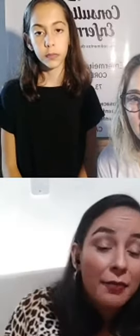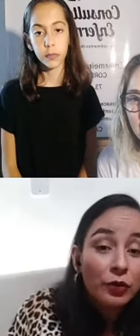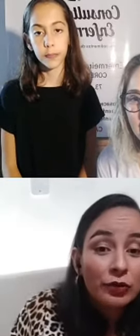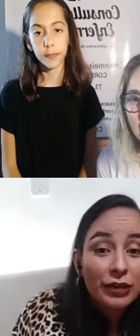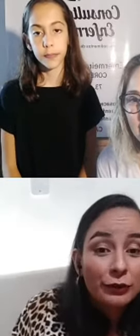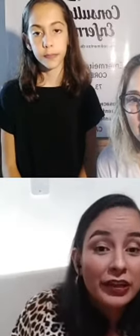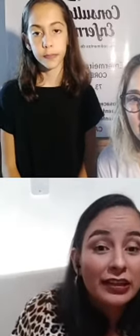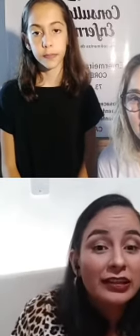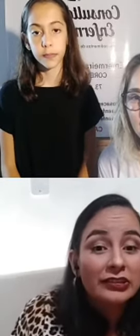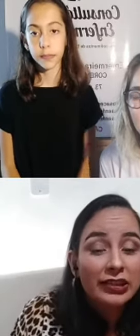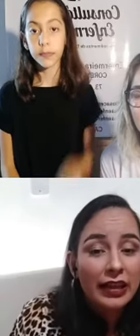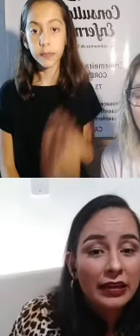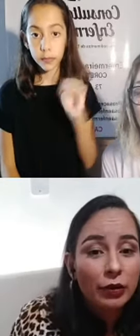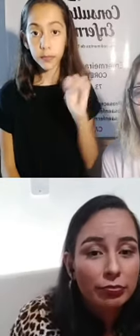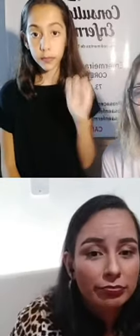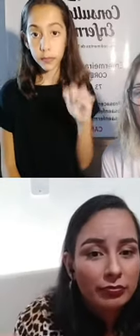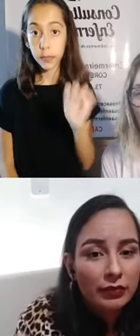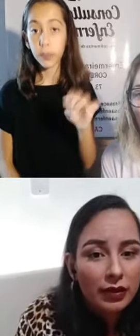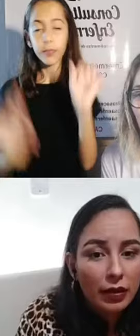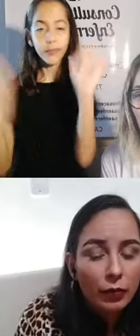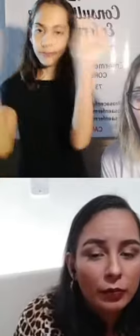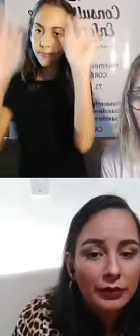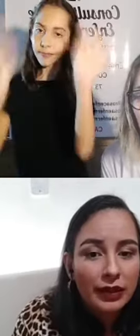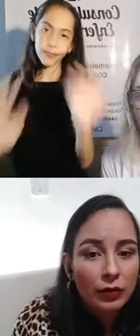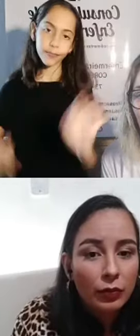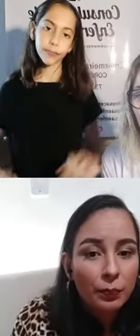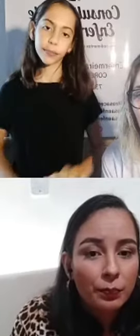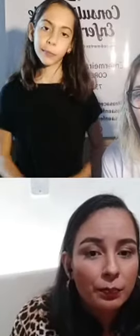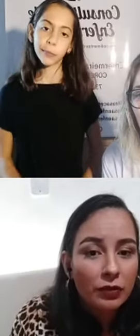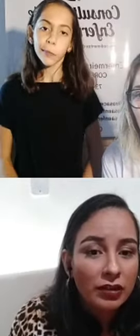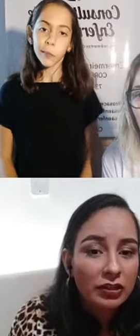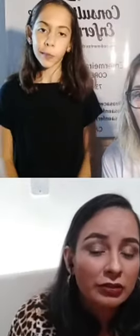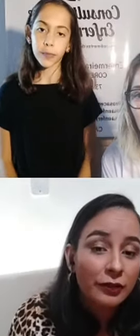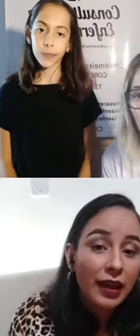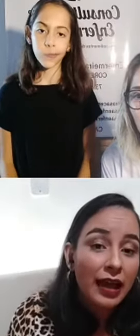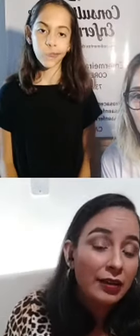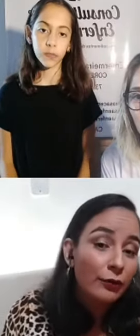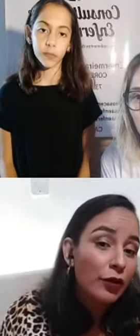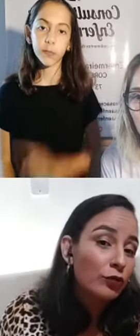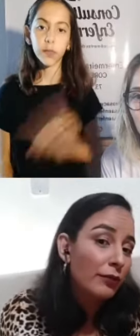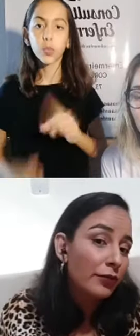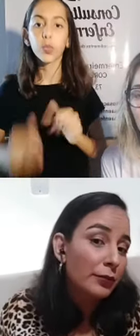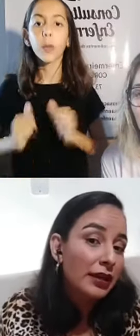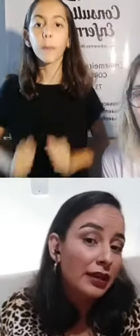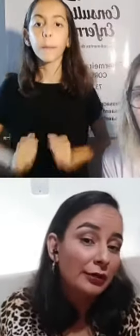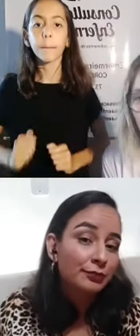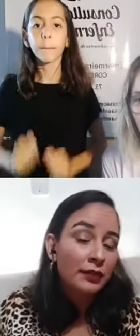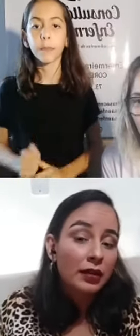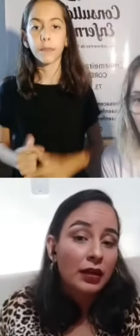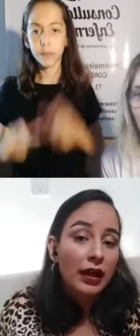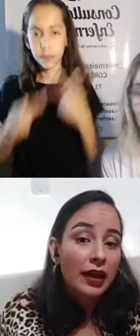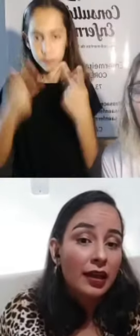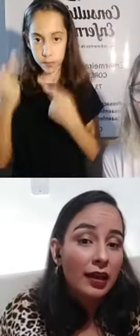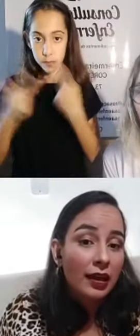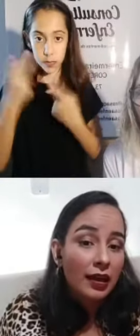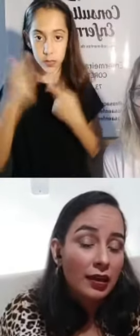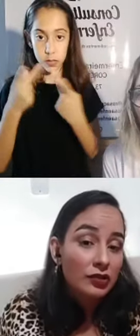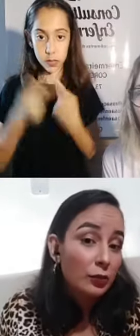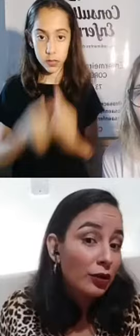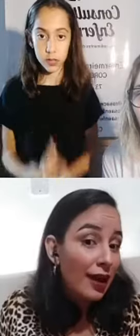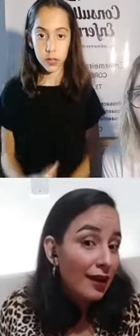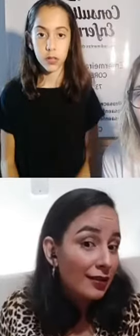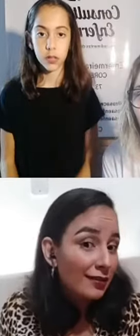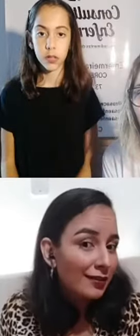É muito gratificante, né? E eu não posso deixar de falar que eu venho de uma família